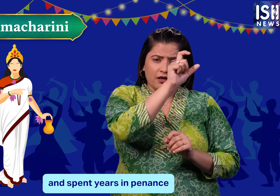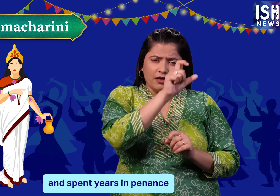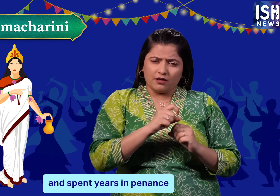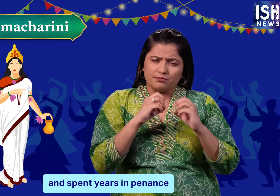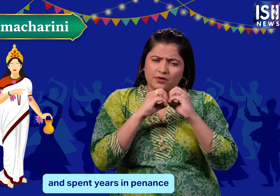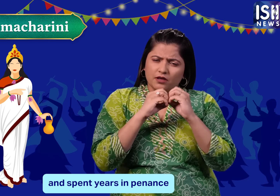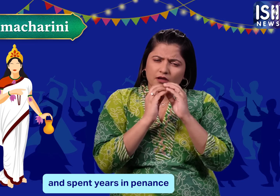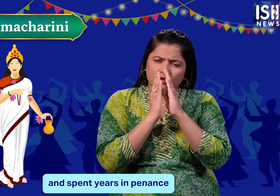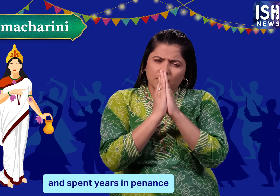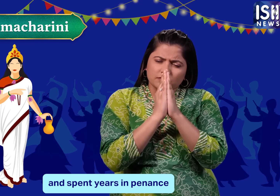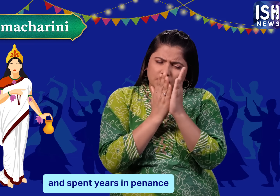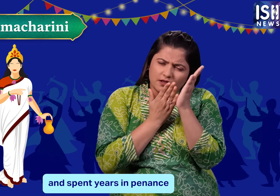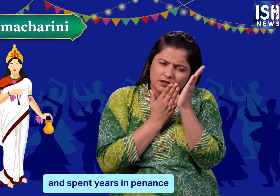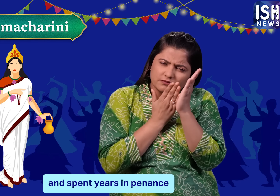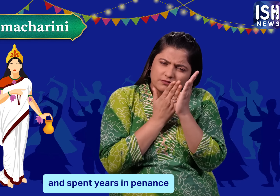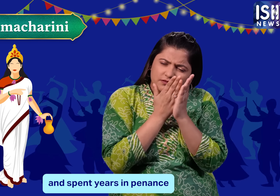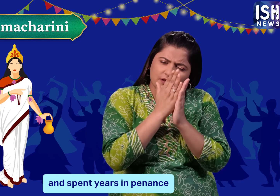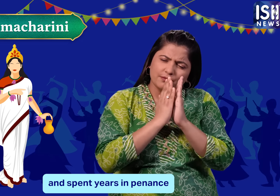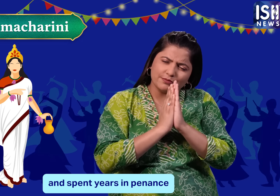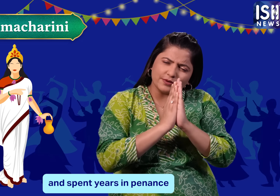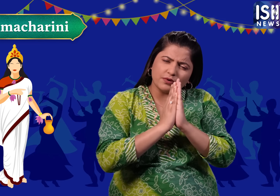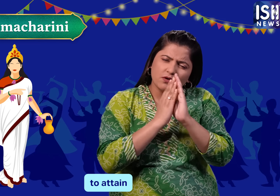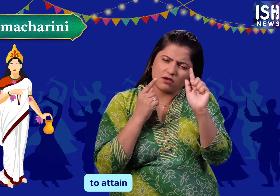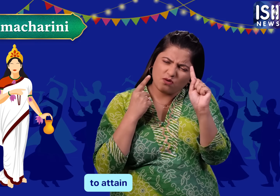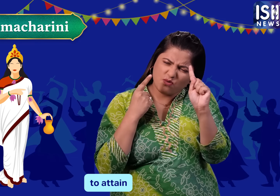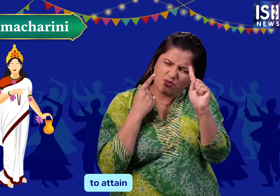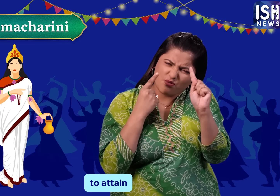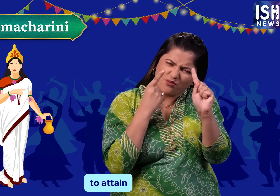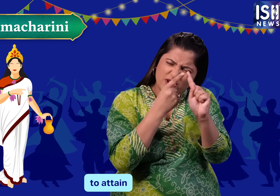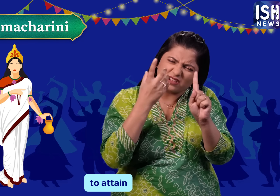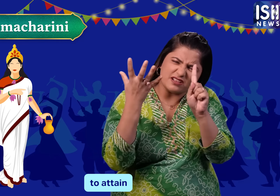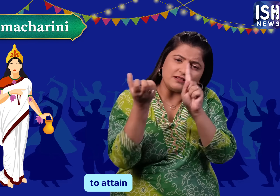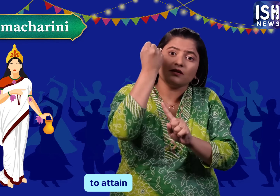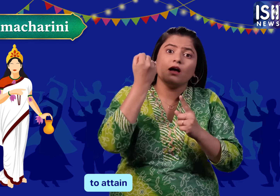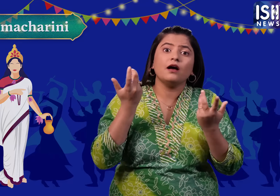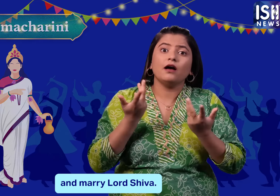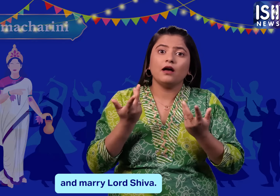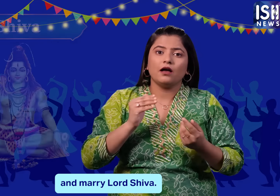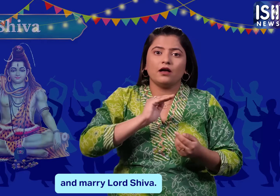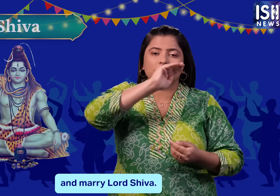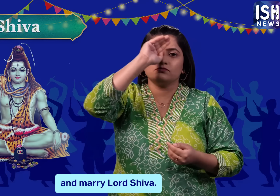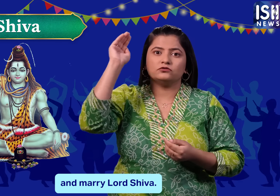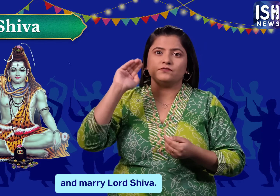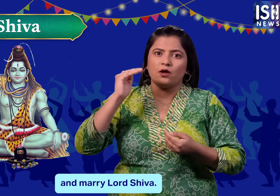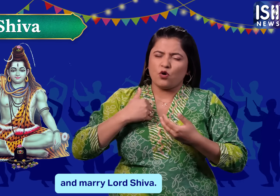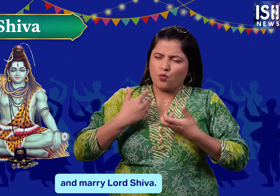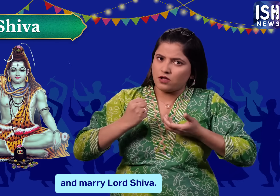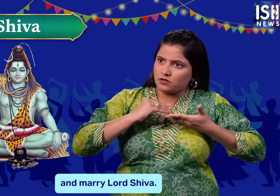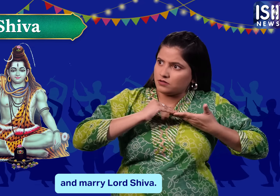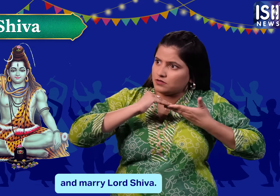और भगवान शिव को पाने और उनसे विवाह करने के लिए वर्षों तक तपस्या करती